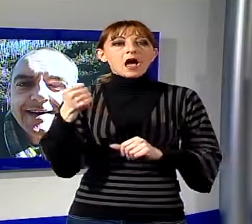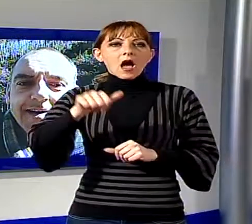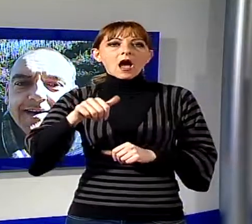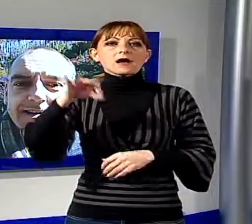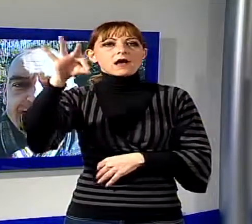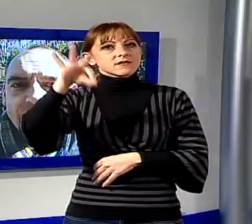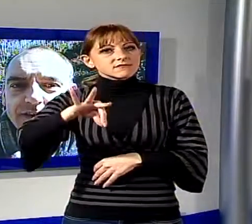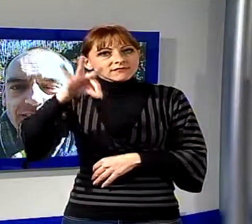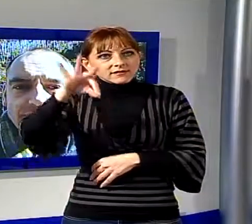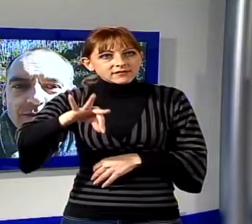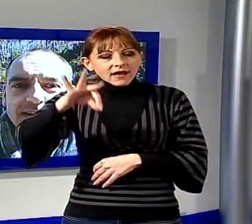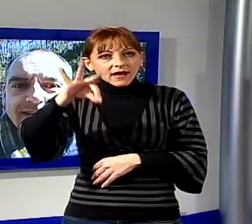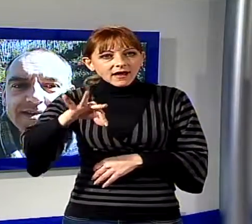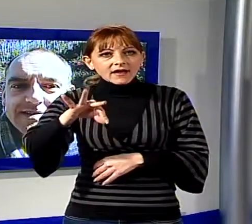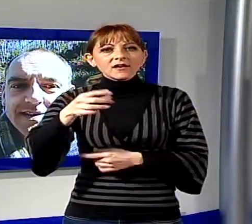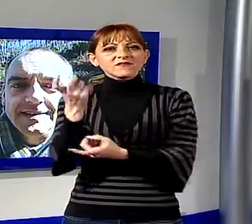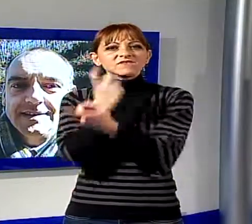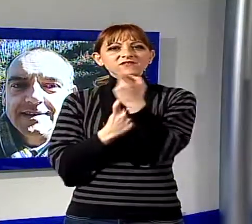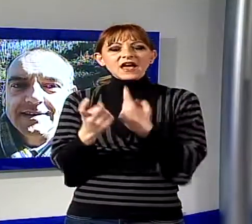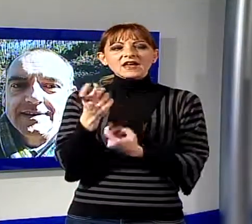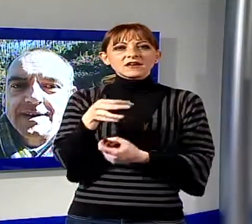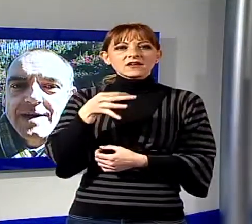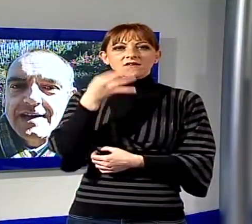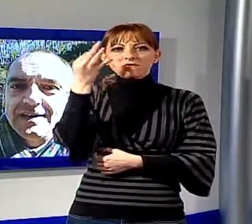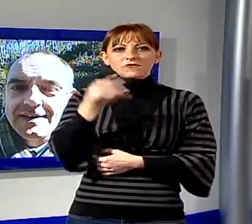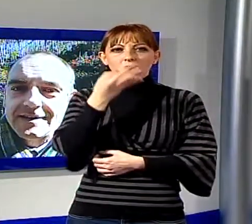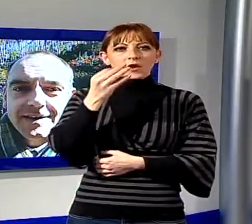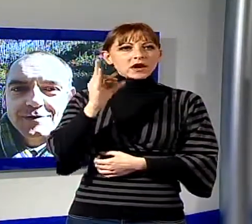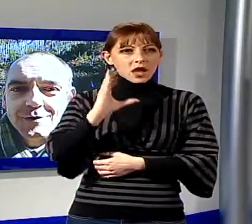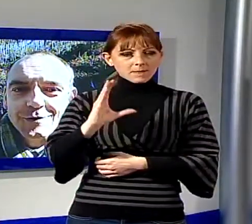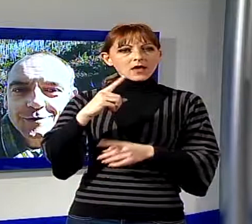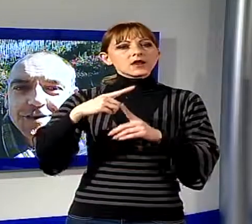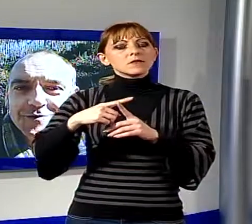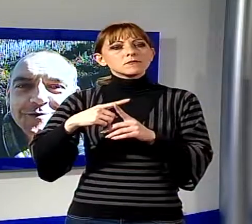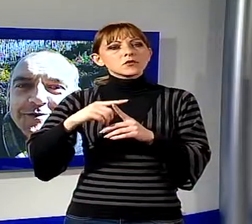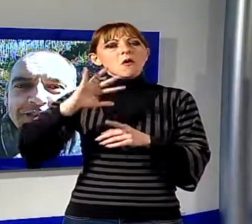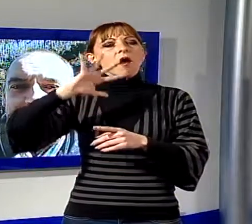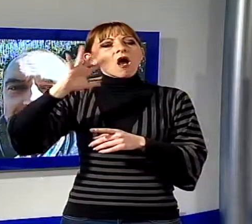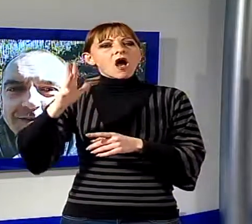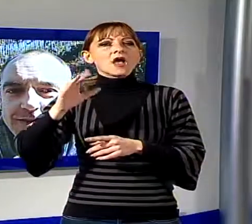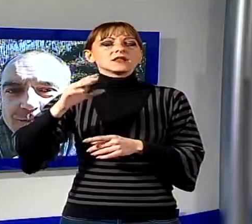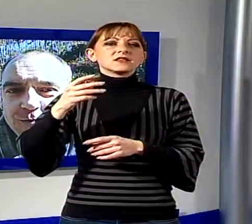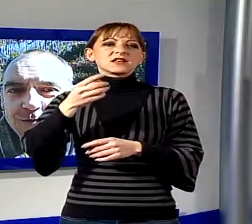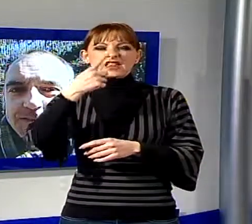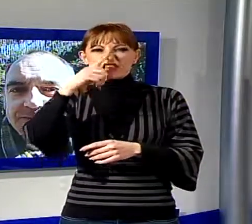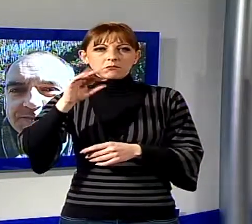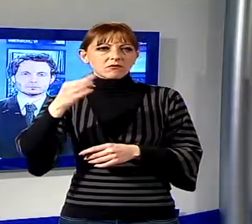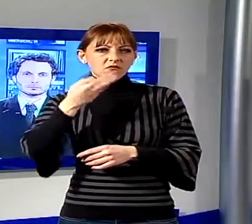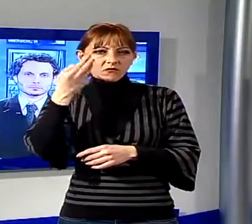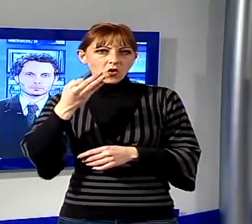altre zone che hanno caratteristiche di camelie e tanto, tanto divertimento e tanta